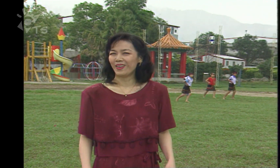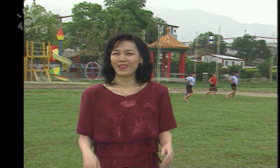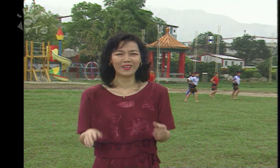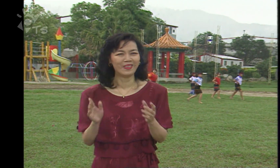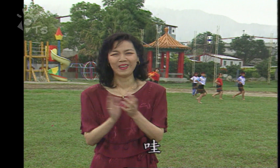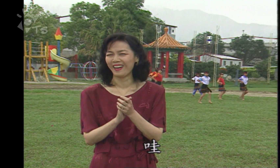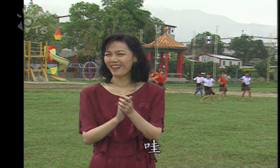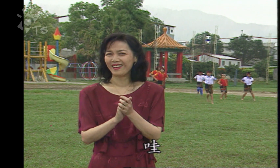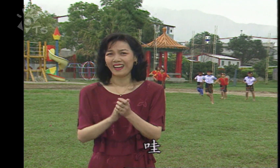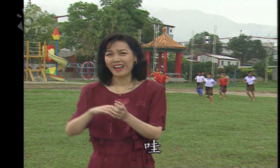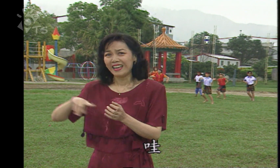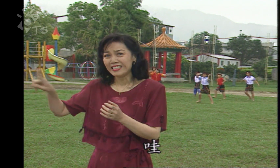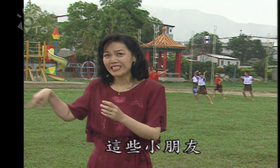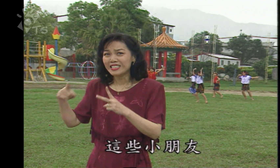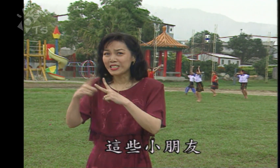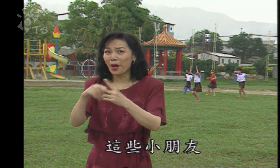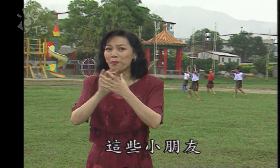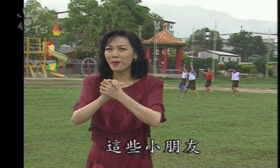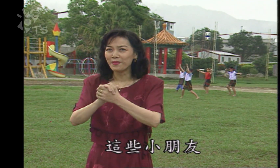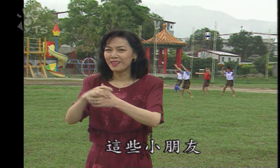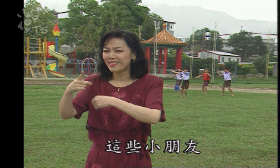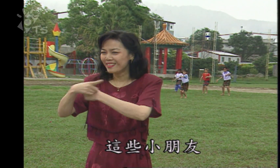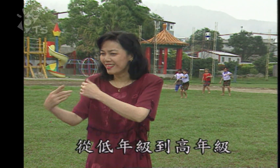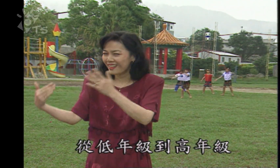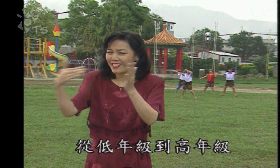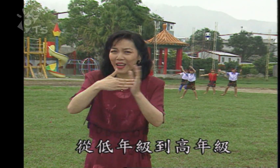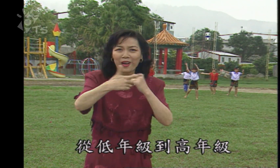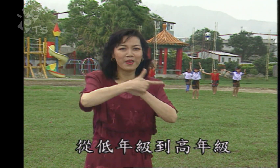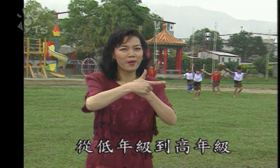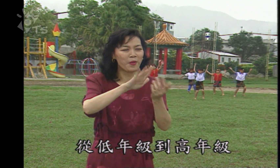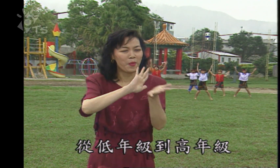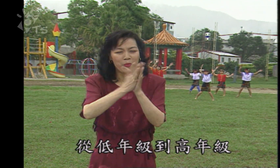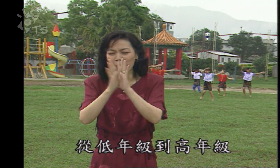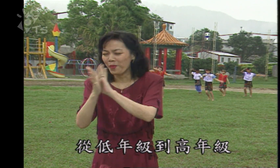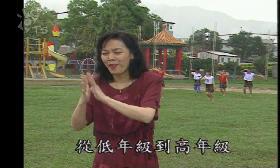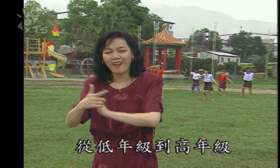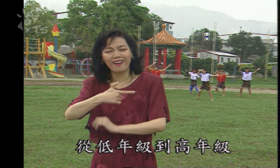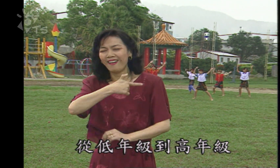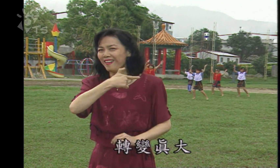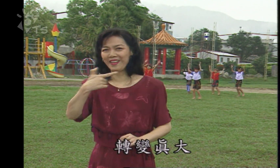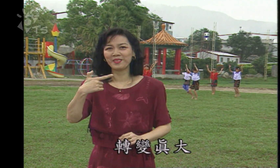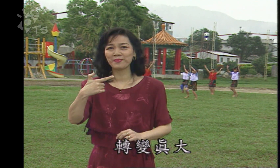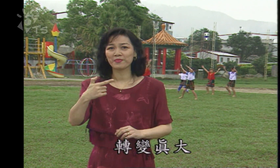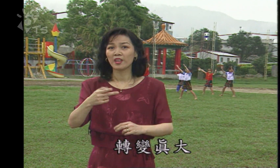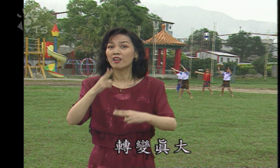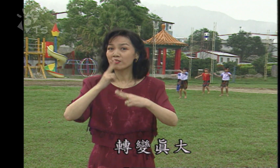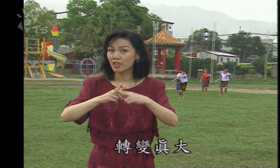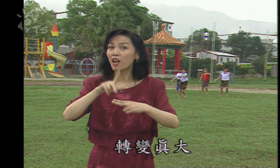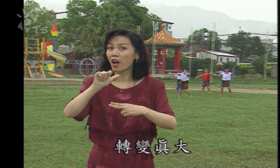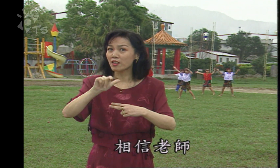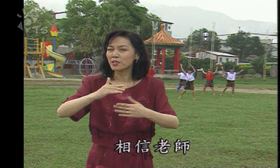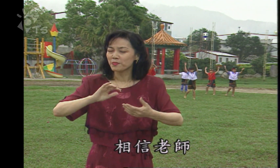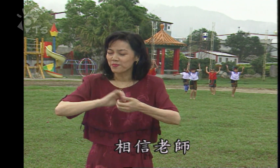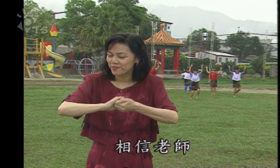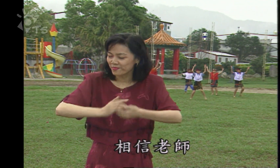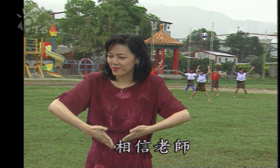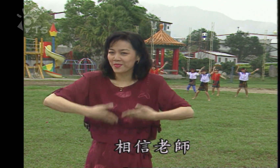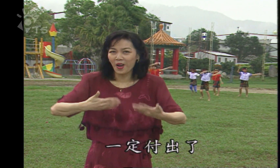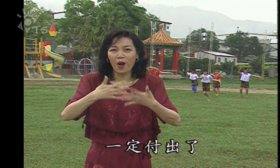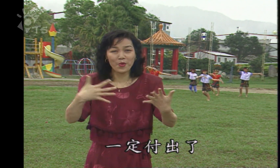哇，这些小朋友从低年级到高年级转变真大，相信老师一定付出